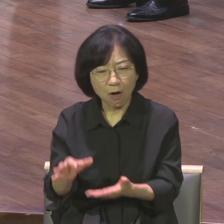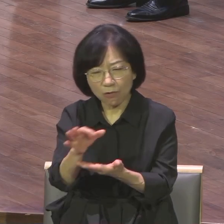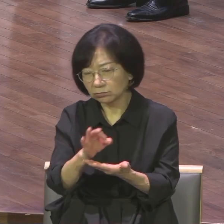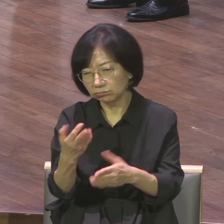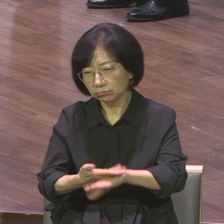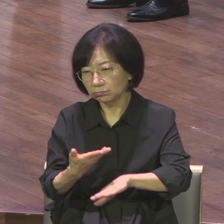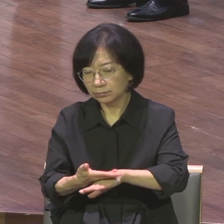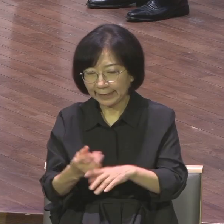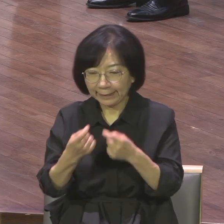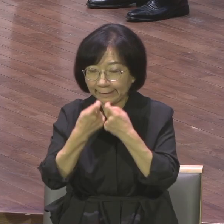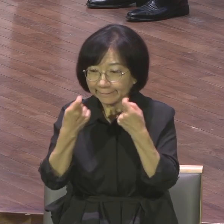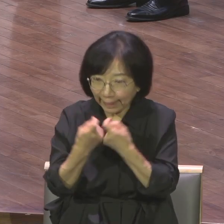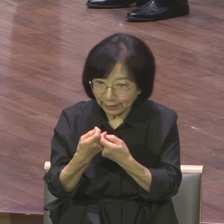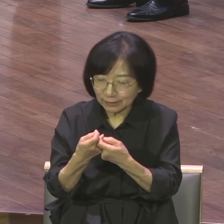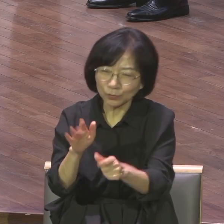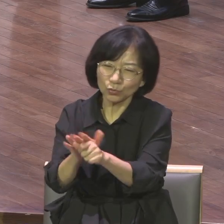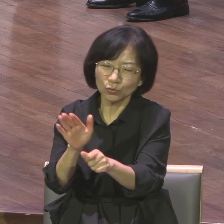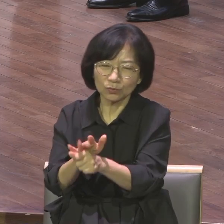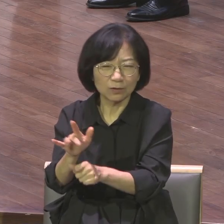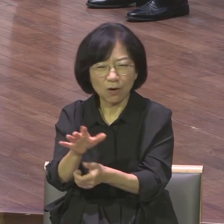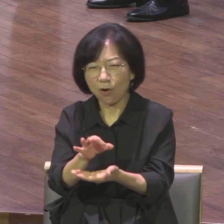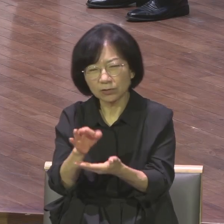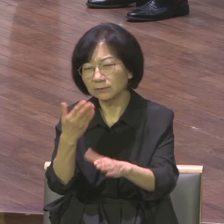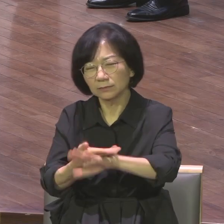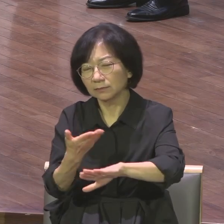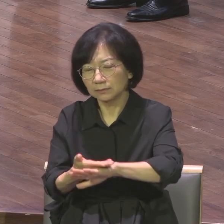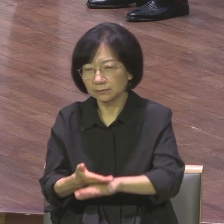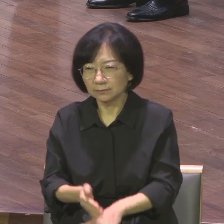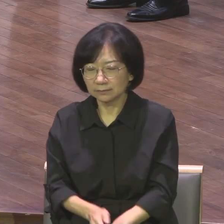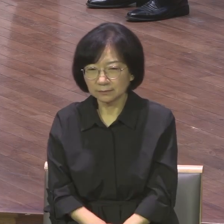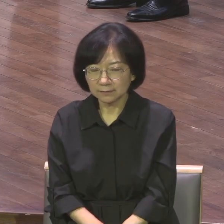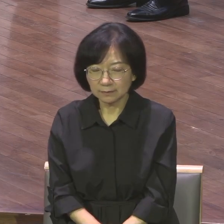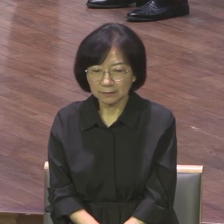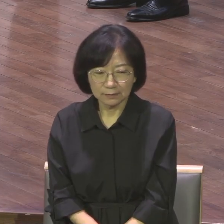아닙니다. 개인적으로 가는 헌금이 아니라고요. 그러니까